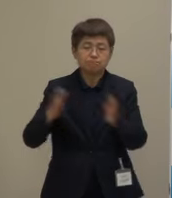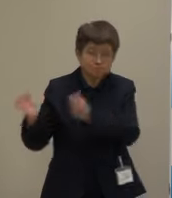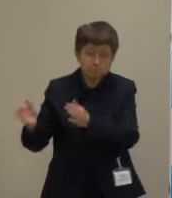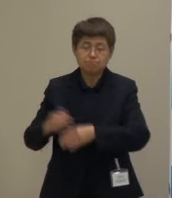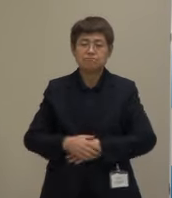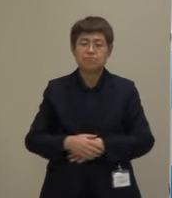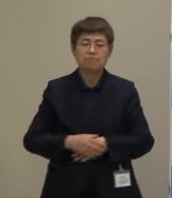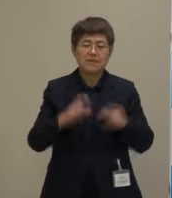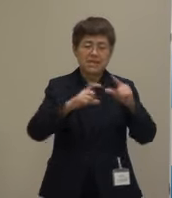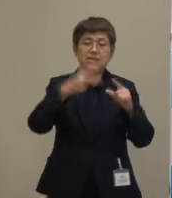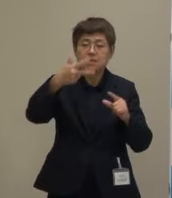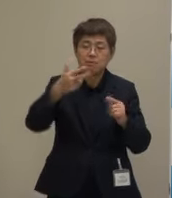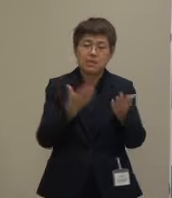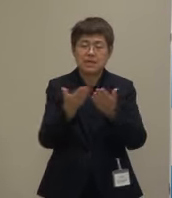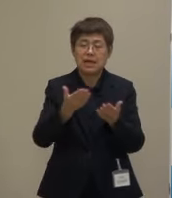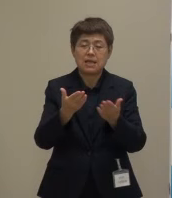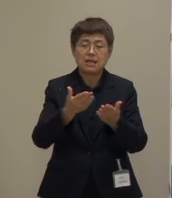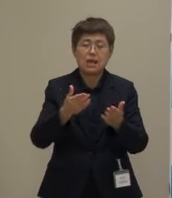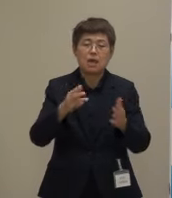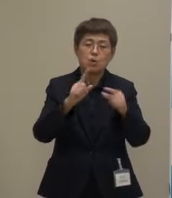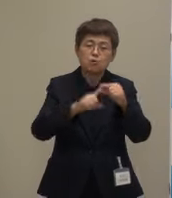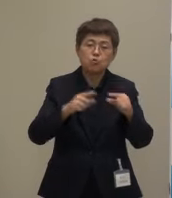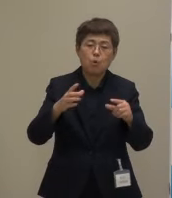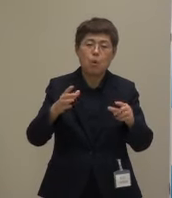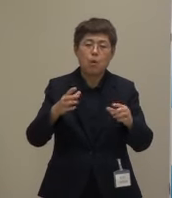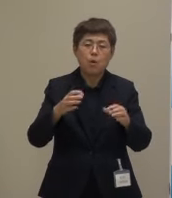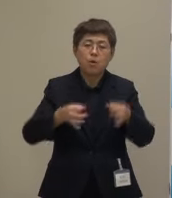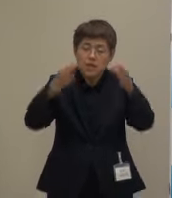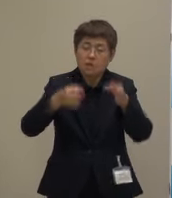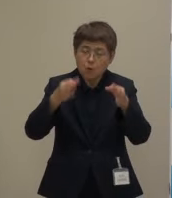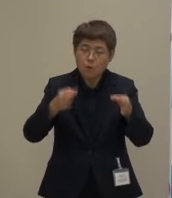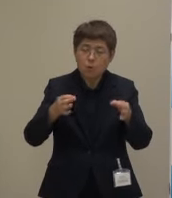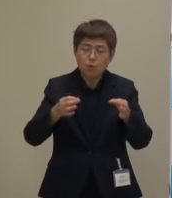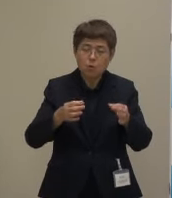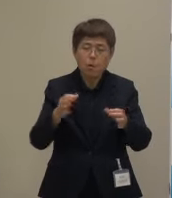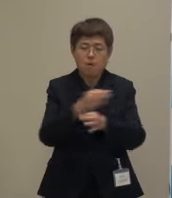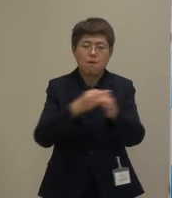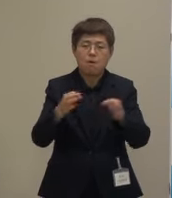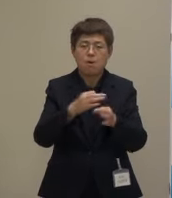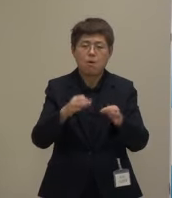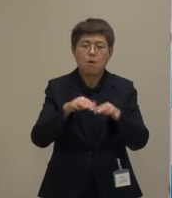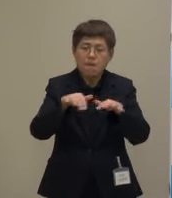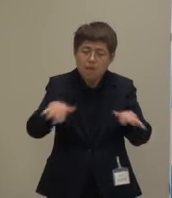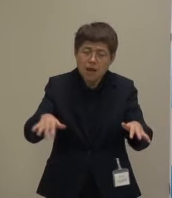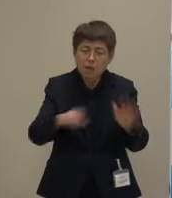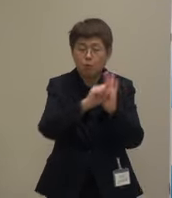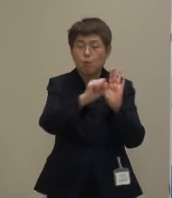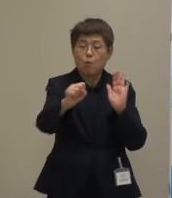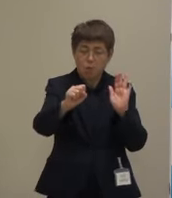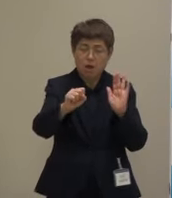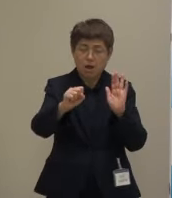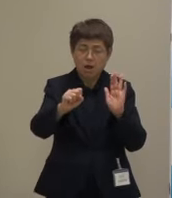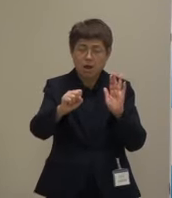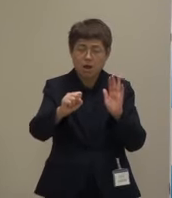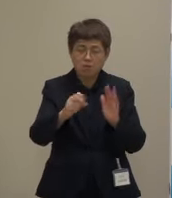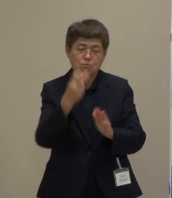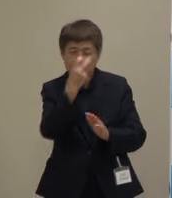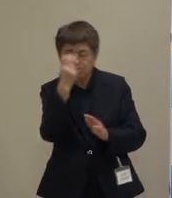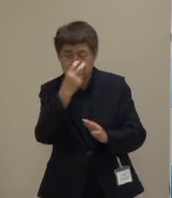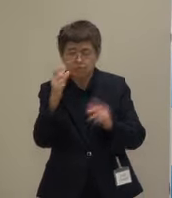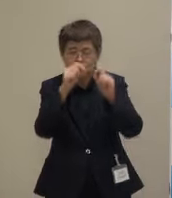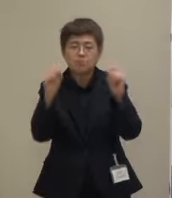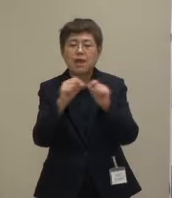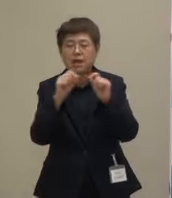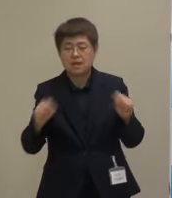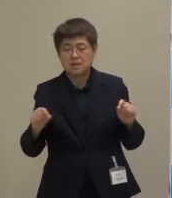次に G7 新潟財務大臣中央銀行総裁会議の経済波及効果等推計調査の結